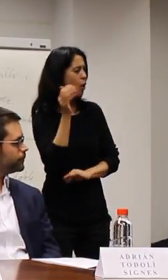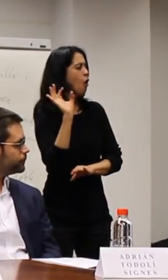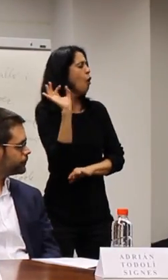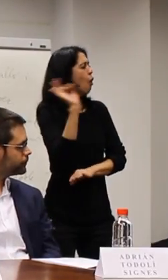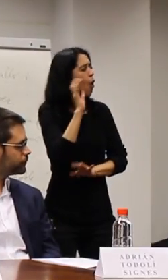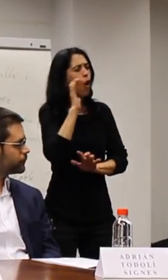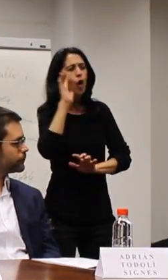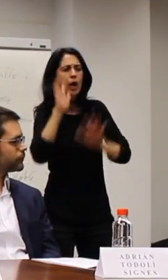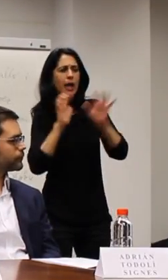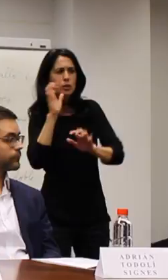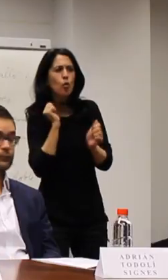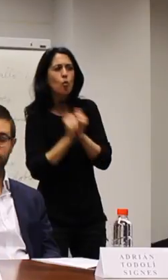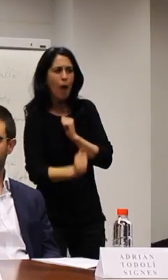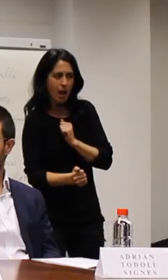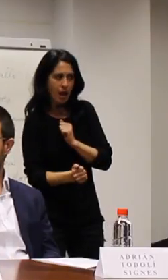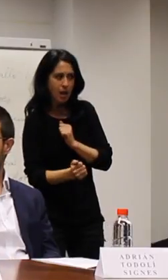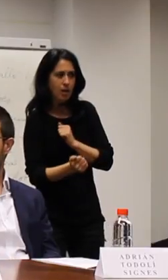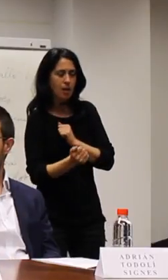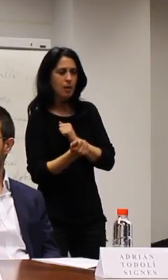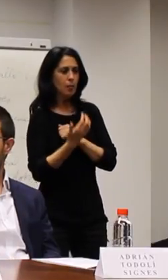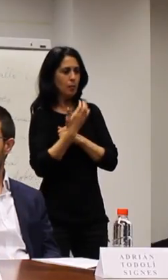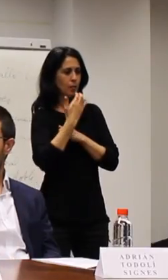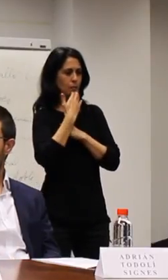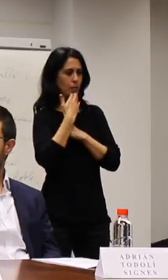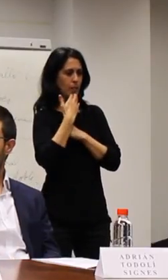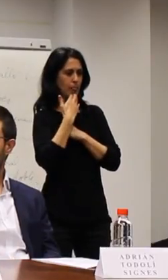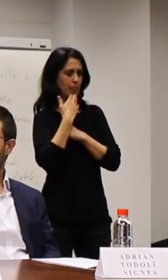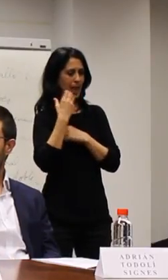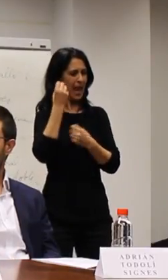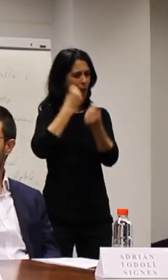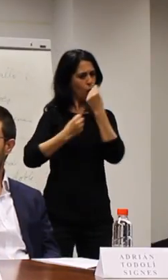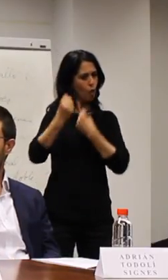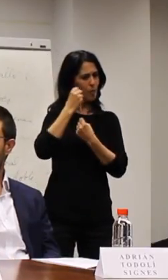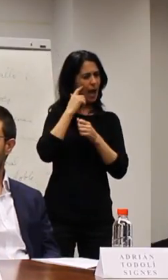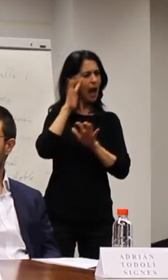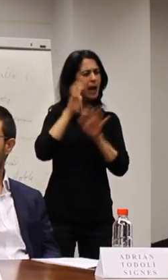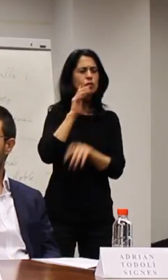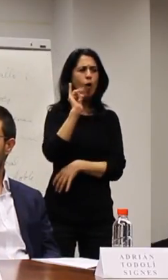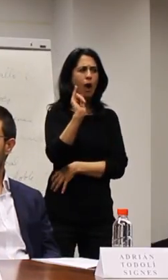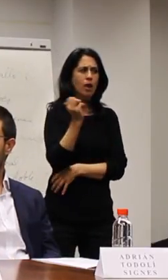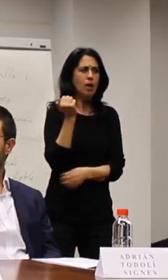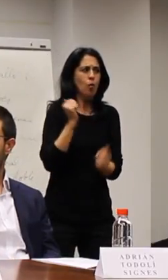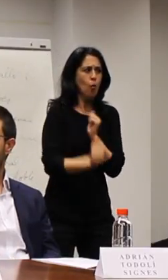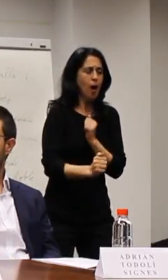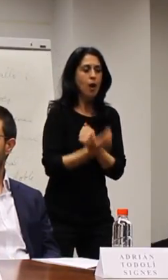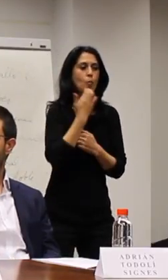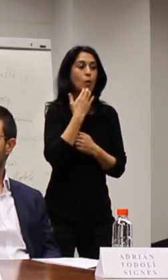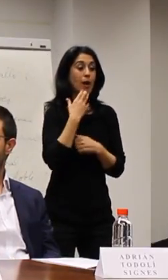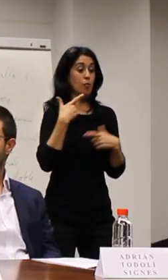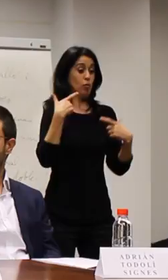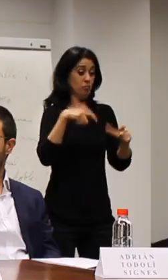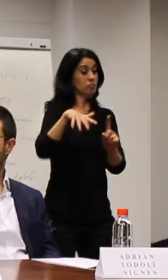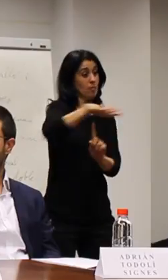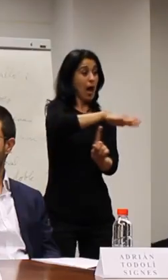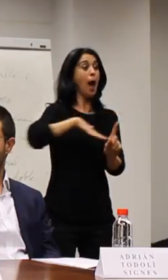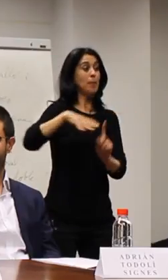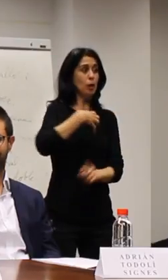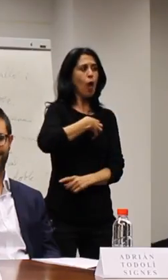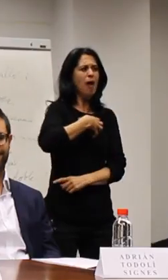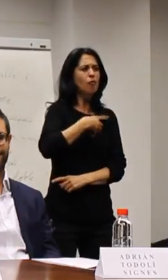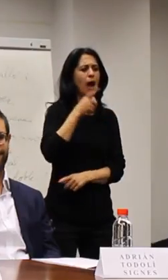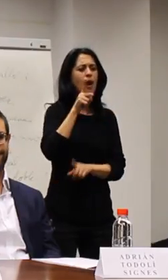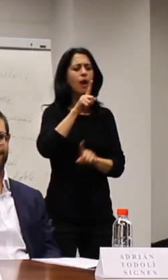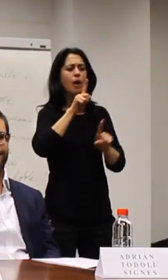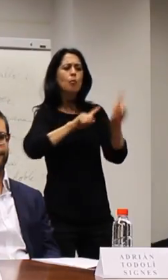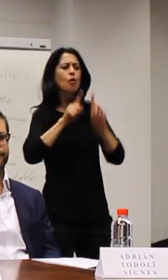afronta o qué riesgos se enfrenta a este tipo de economía, fundamentalmente en el ámbito laboral? Por eso hoy tenemos, ¿no?,